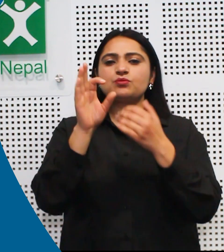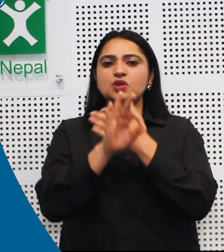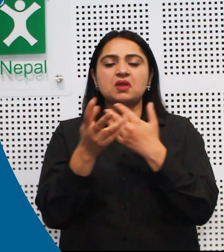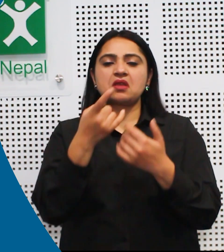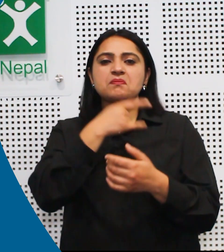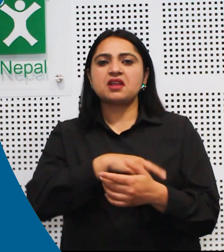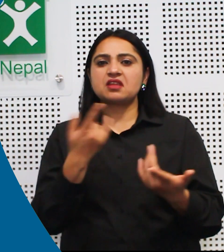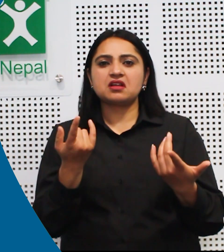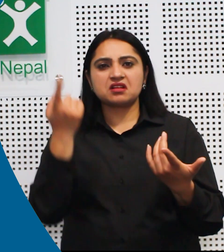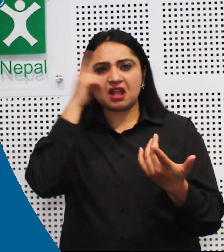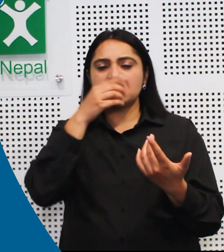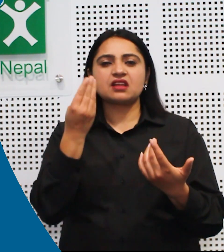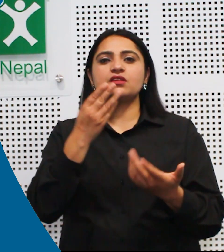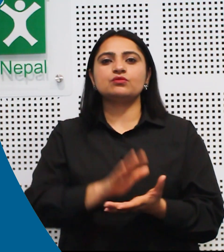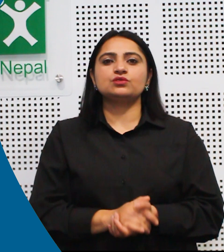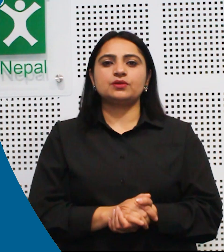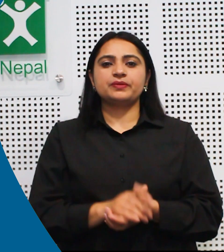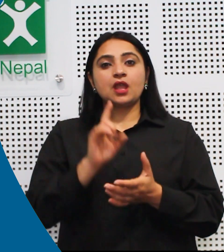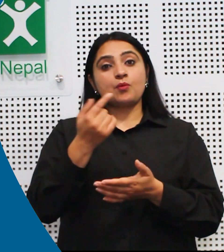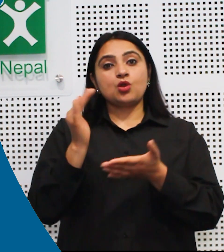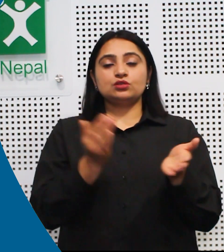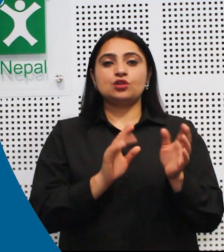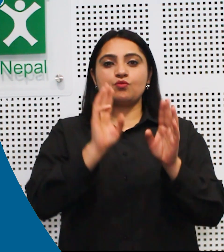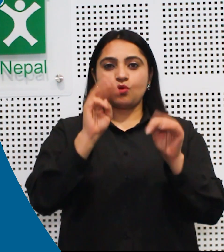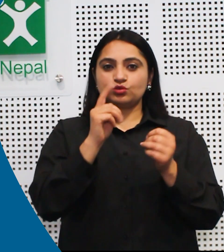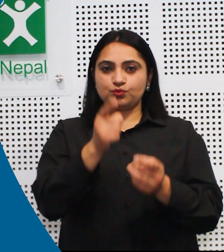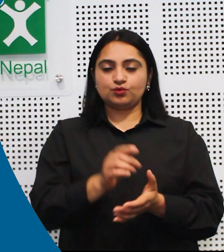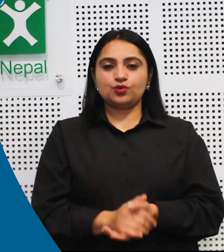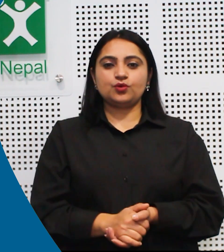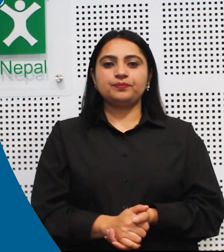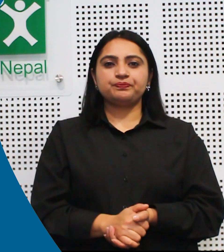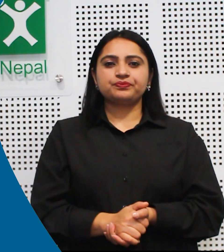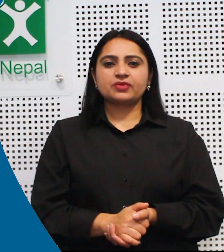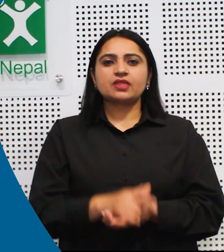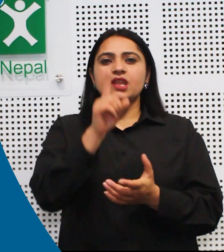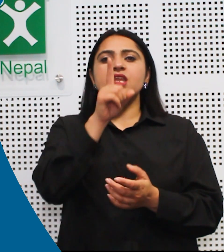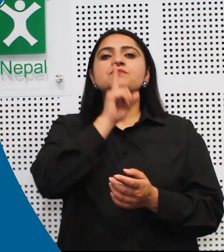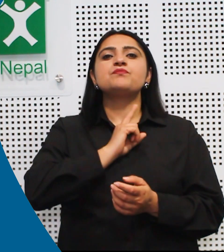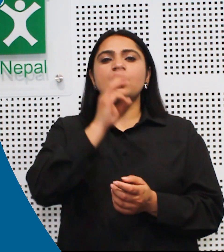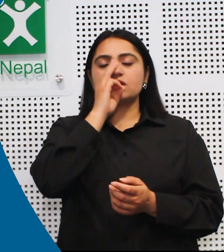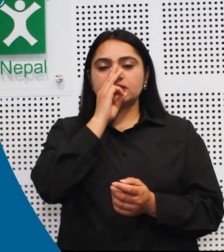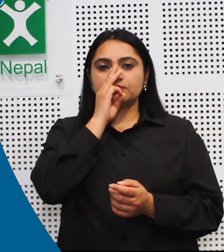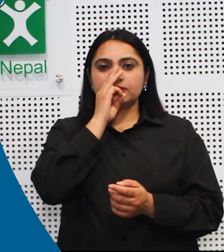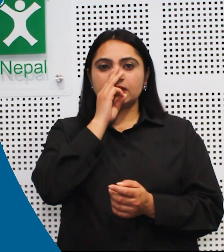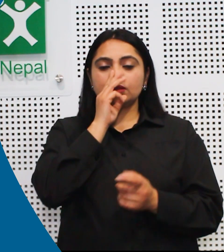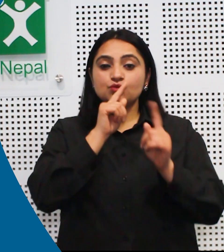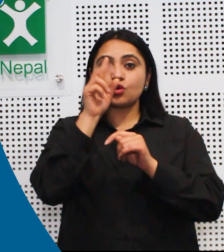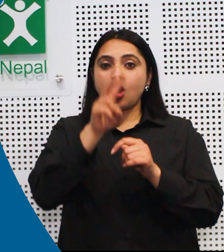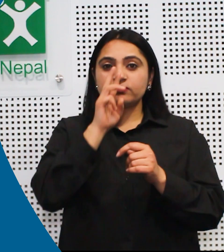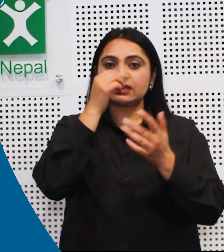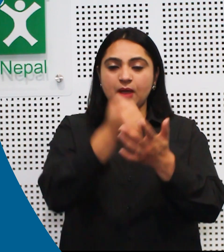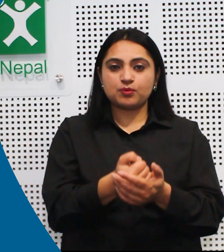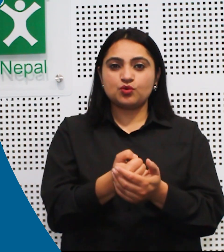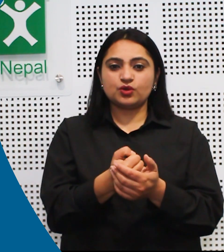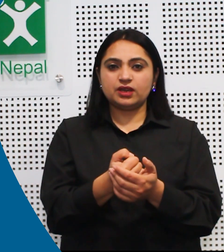फाइदा बेफाइदा हुन्छ? पहिलो चरण नै एकदमै महत्त्वपूर्ण चरण हो भन्छु म चाहिँ। किनभने जुन अब 1 वर्षमा हामी कुन स्थितिमा पुग्ने, अहिले त